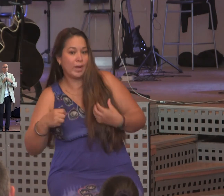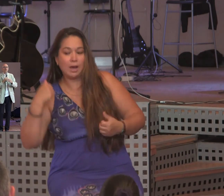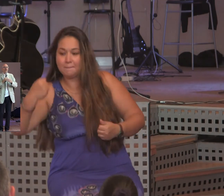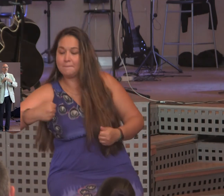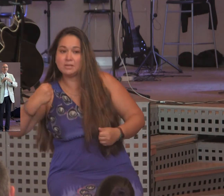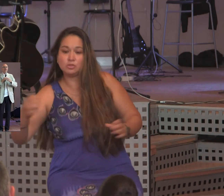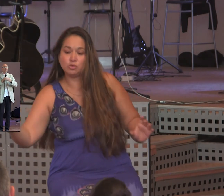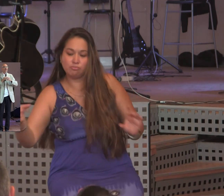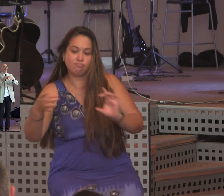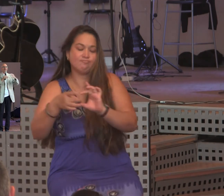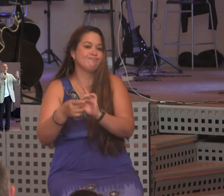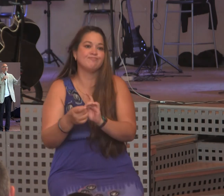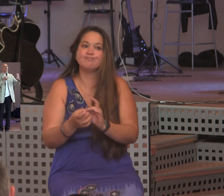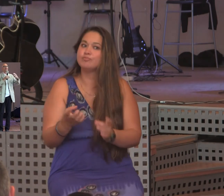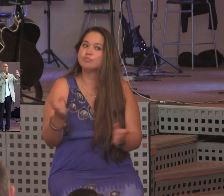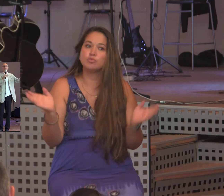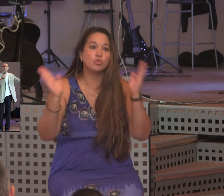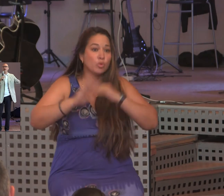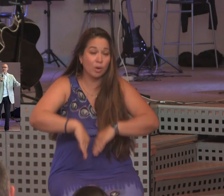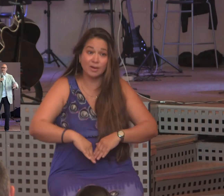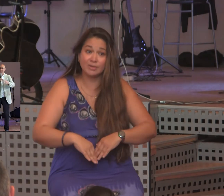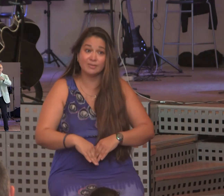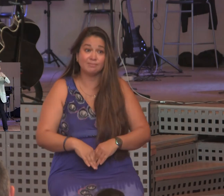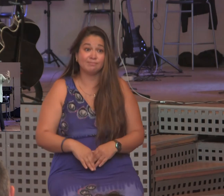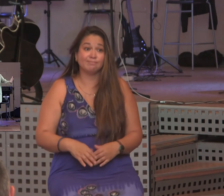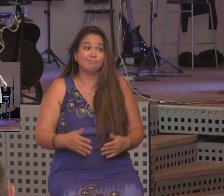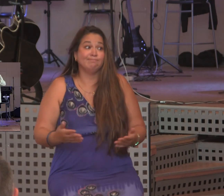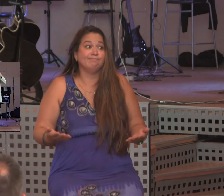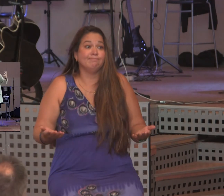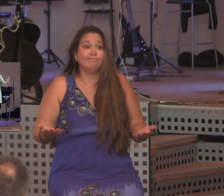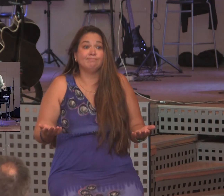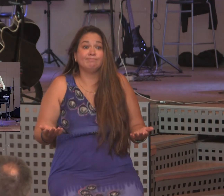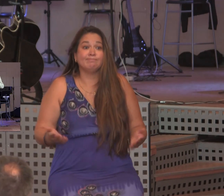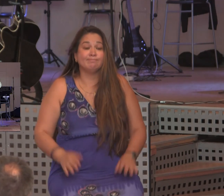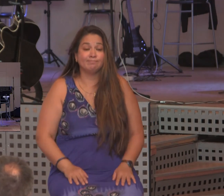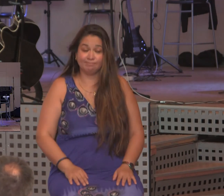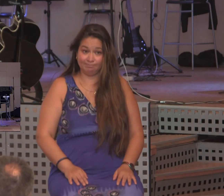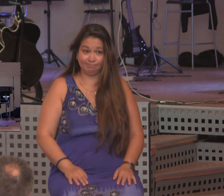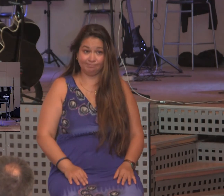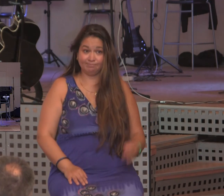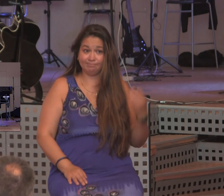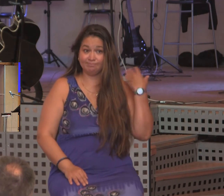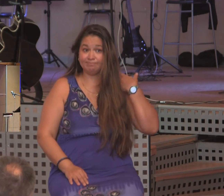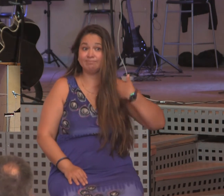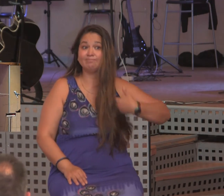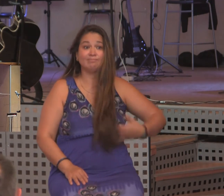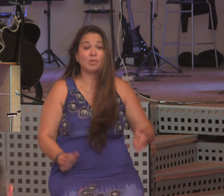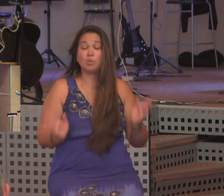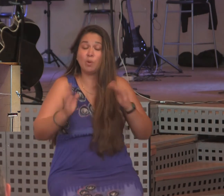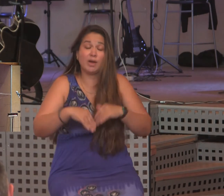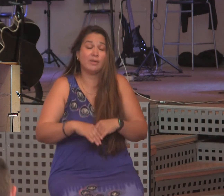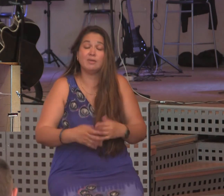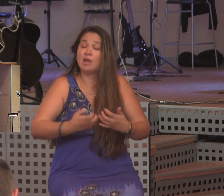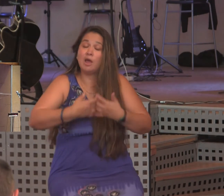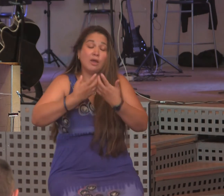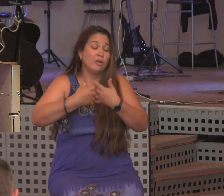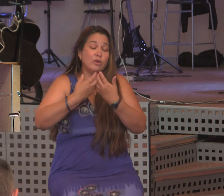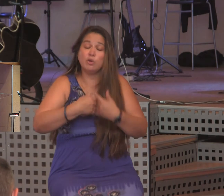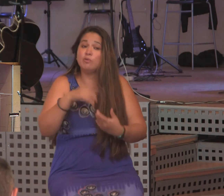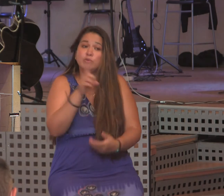mucho que yo os dé deliberaciones intelectuales por doquier, y no va a